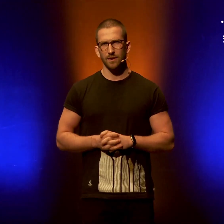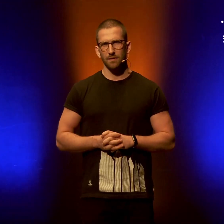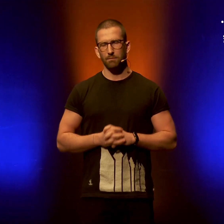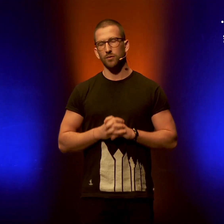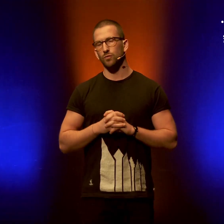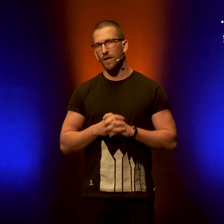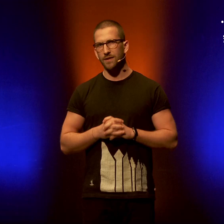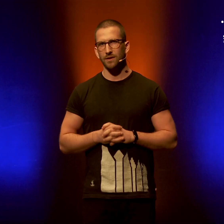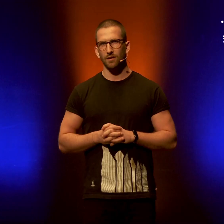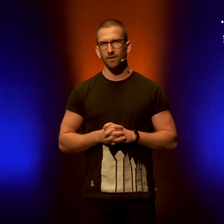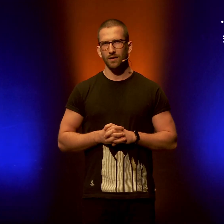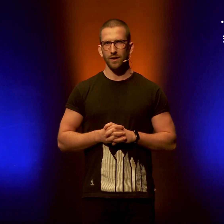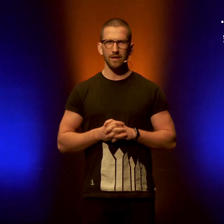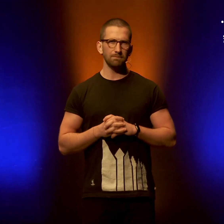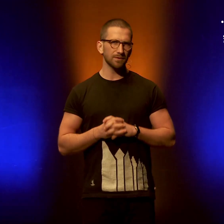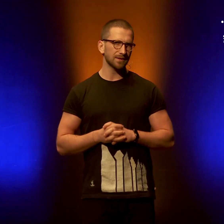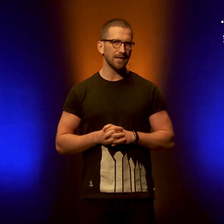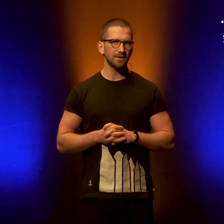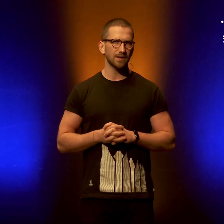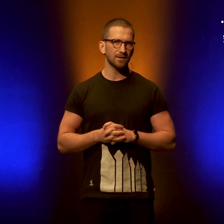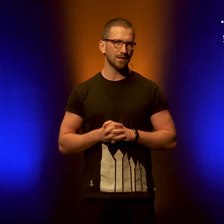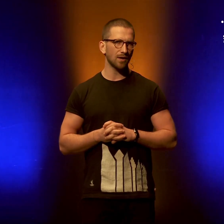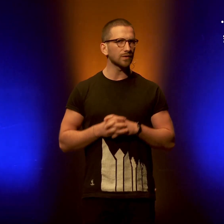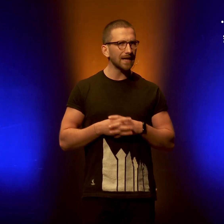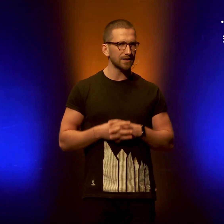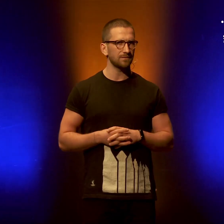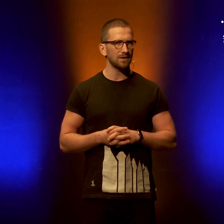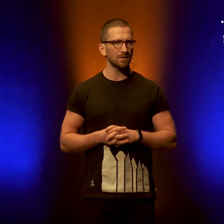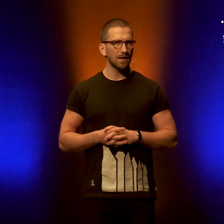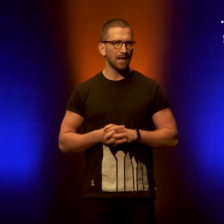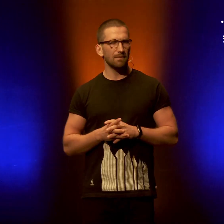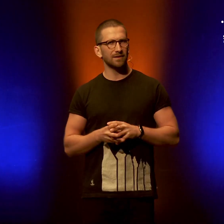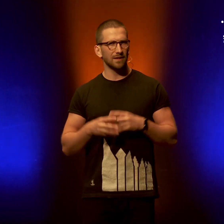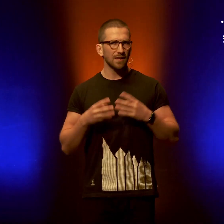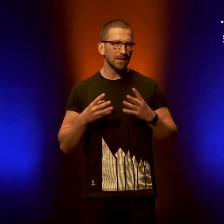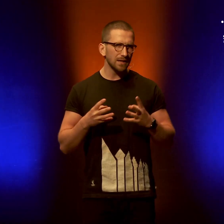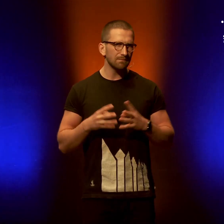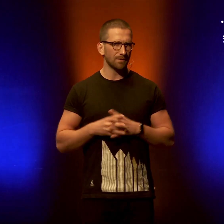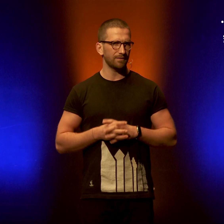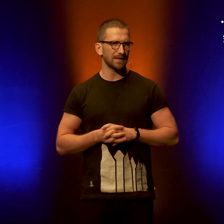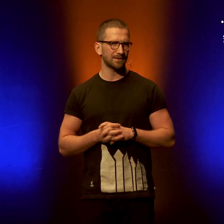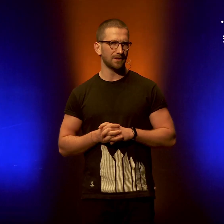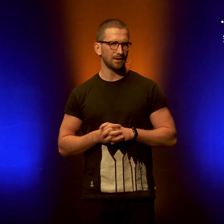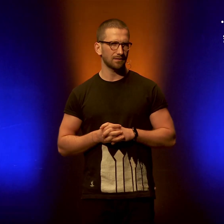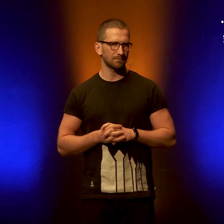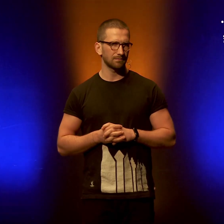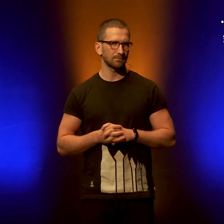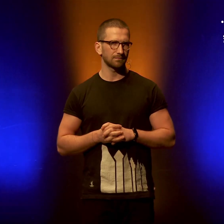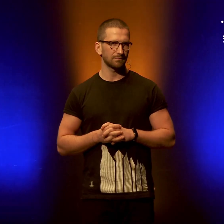jazzujący. Posłuchajcie go i postarajcie się odnaleźć w nim elementy